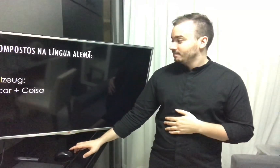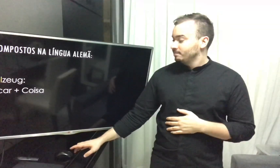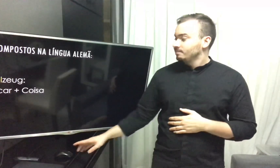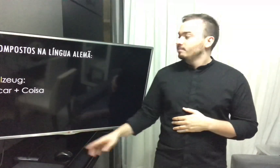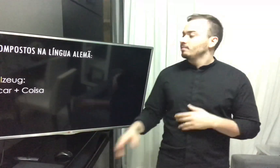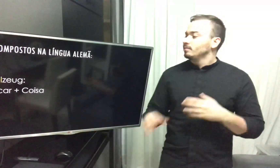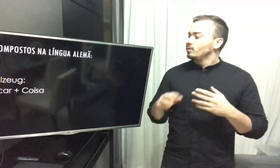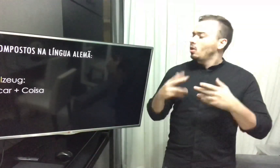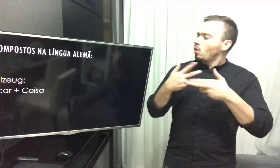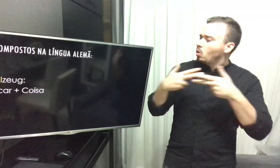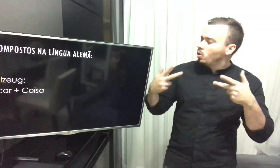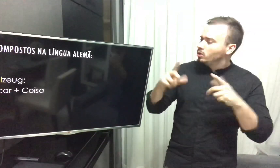Spielzeug,